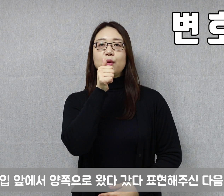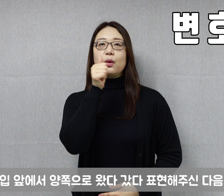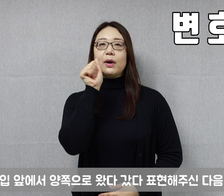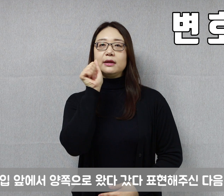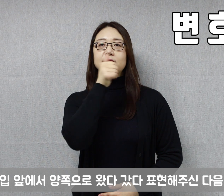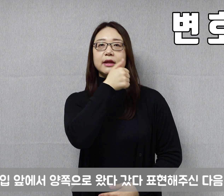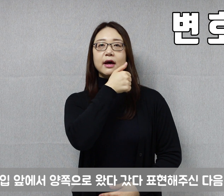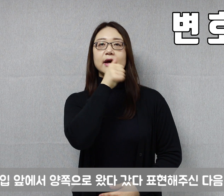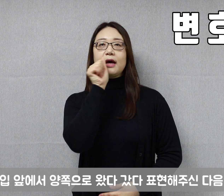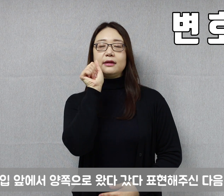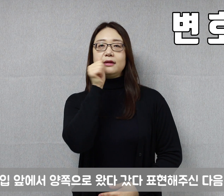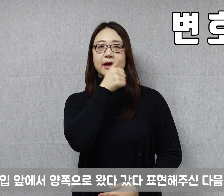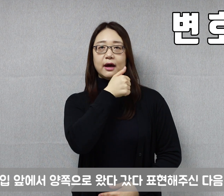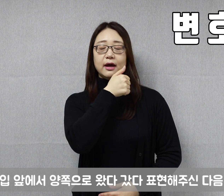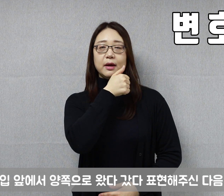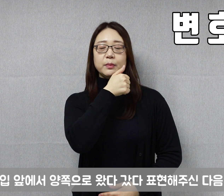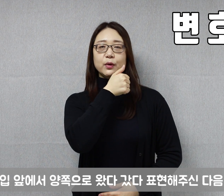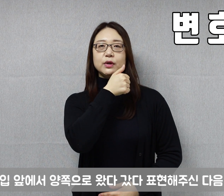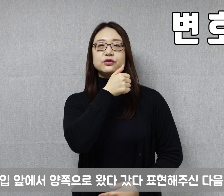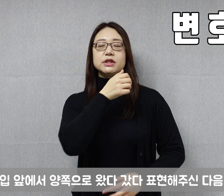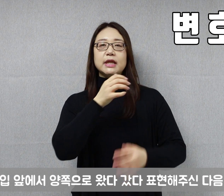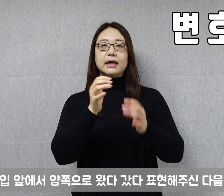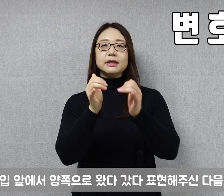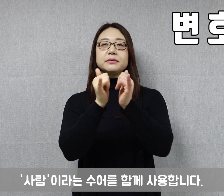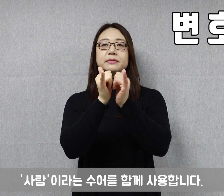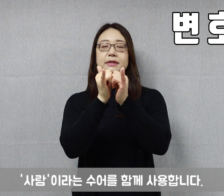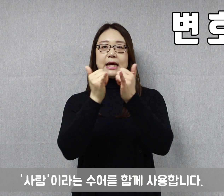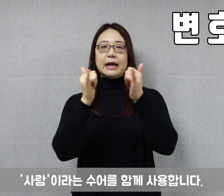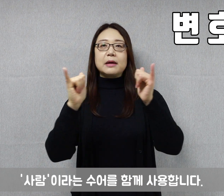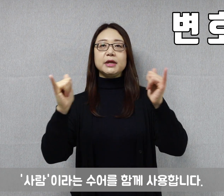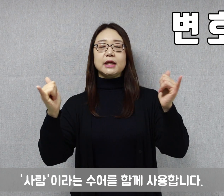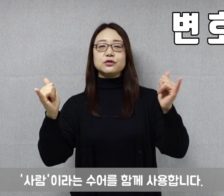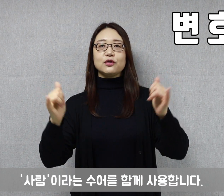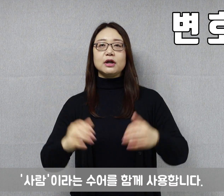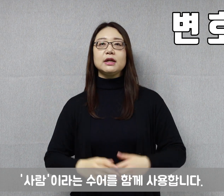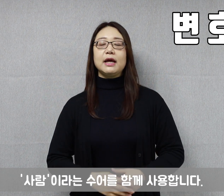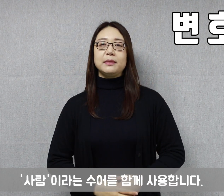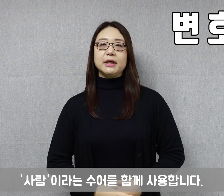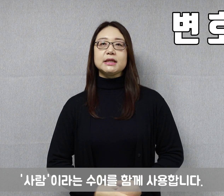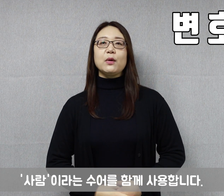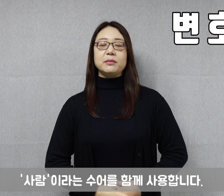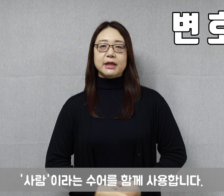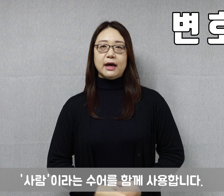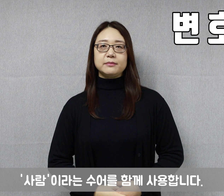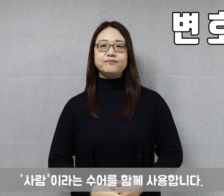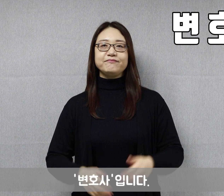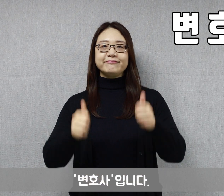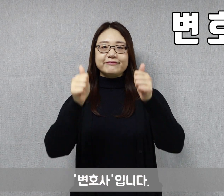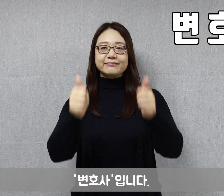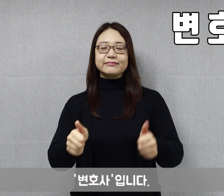양쪽으로 왔다 갔다 표현해 주신 다음 사람이라는 수어를 함께 사용합니다.